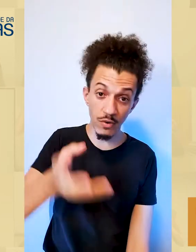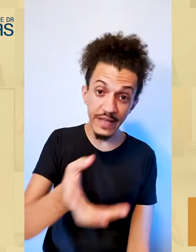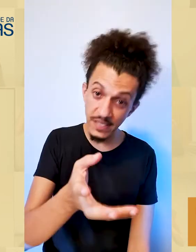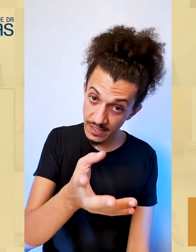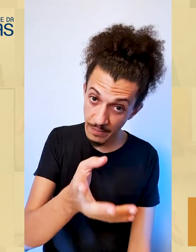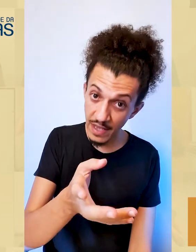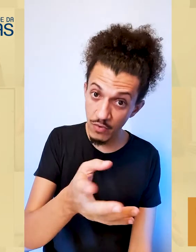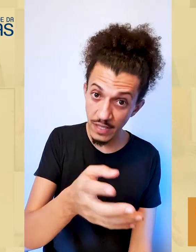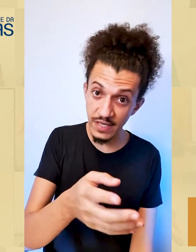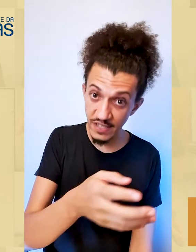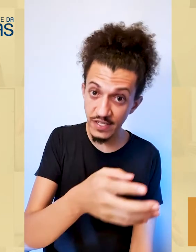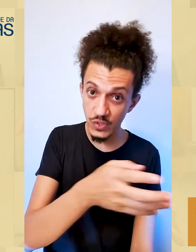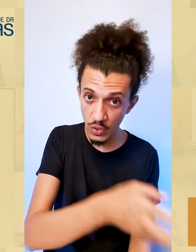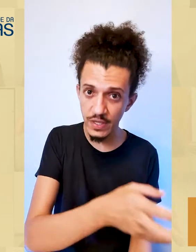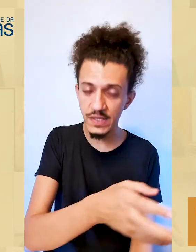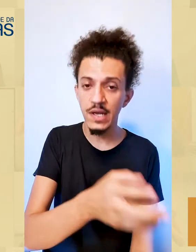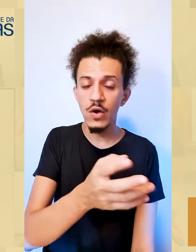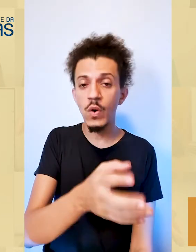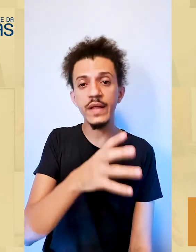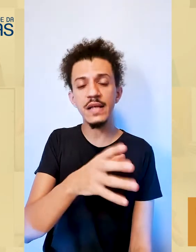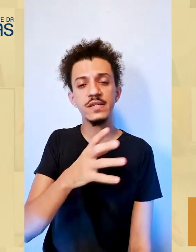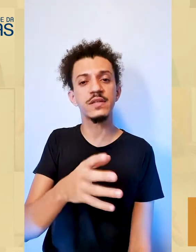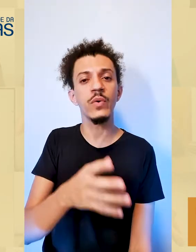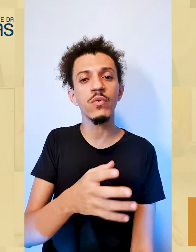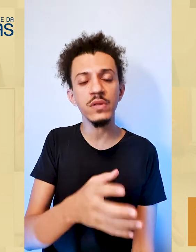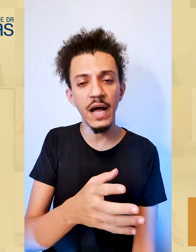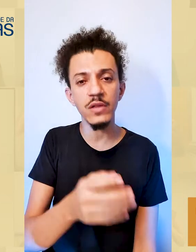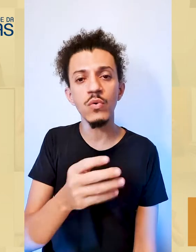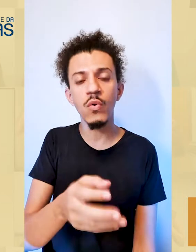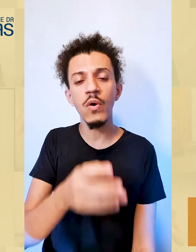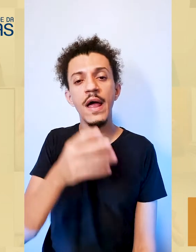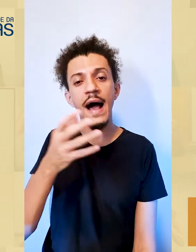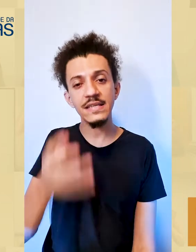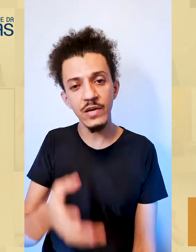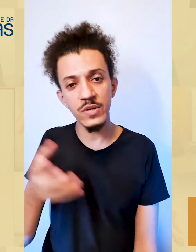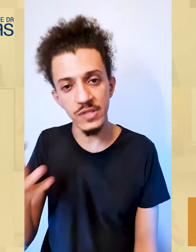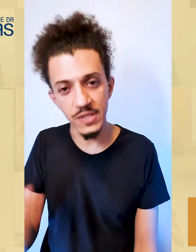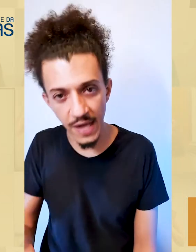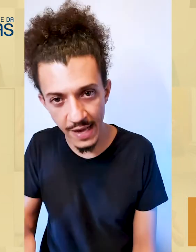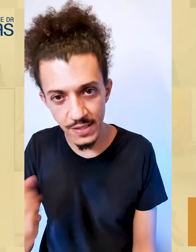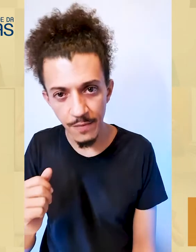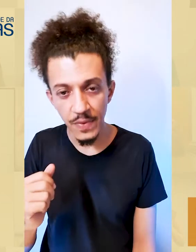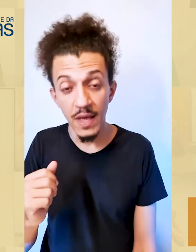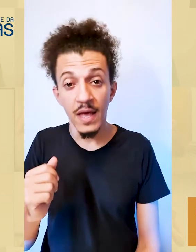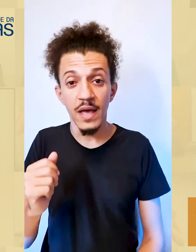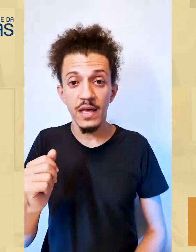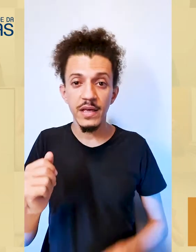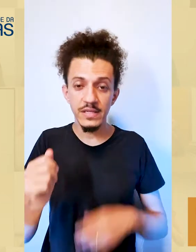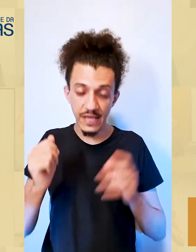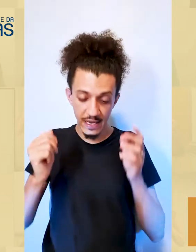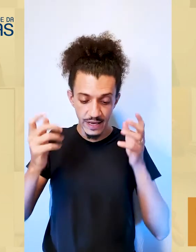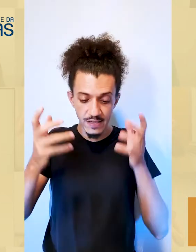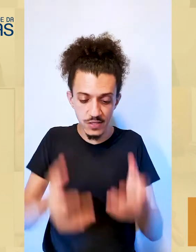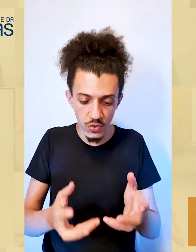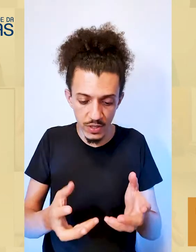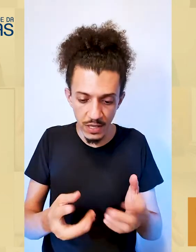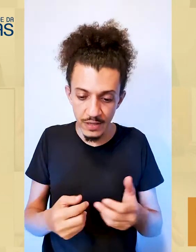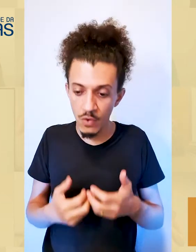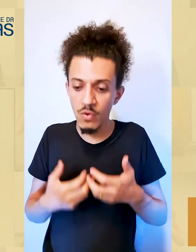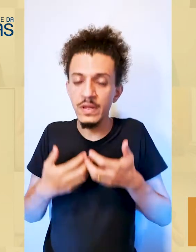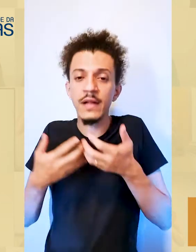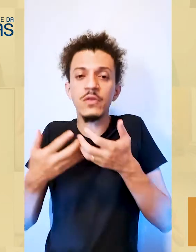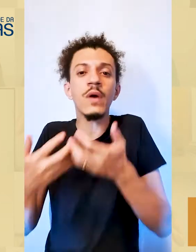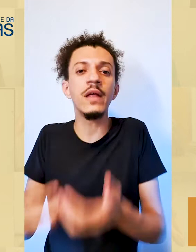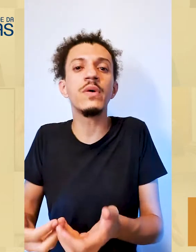isso acontece também com as crianças surdas, quando elas estão em contato com as línguas de sinais. Se a criança surda